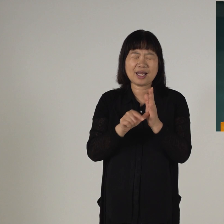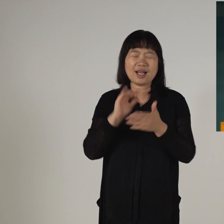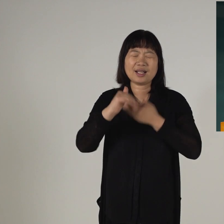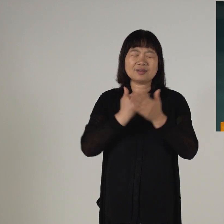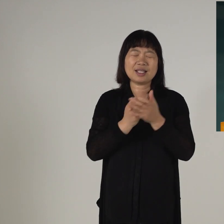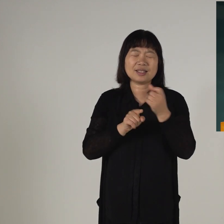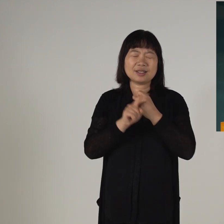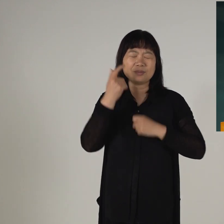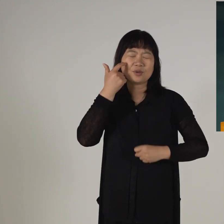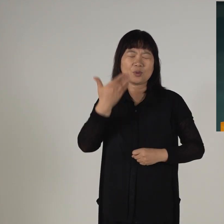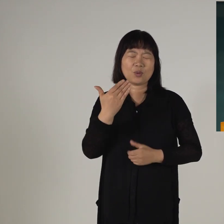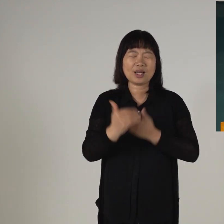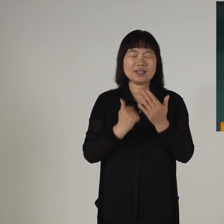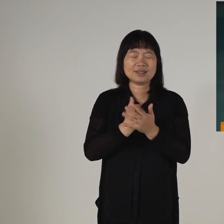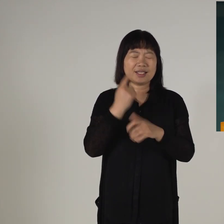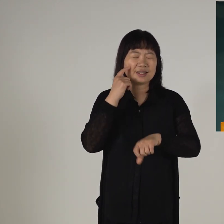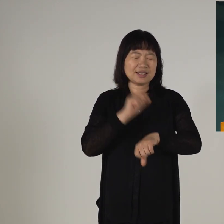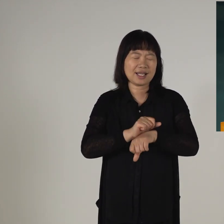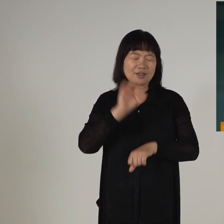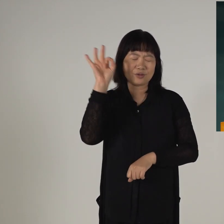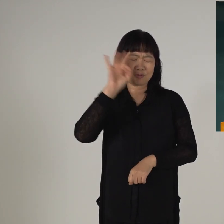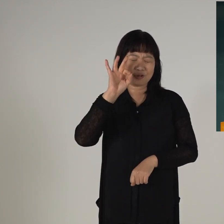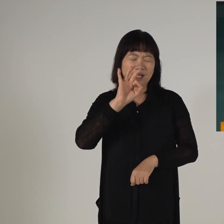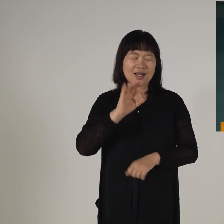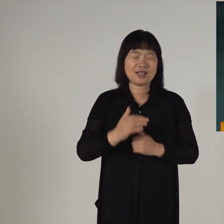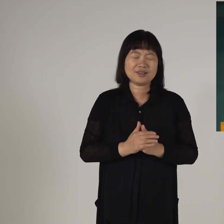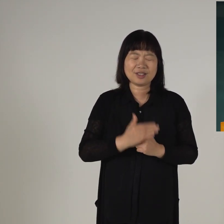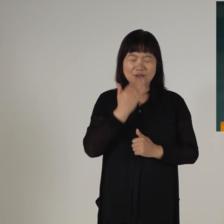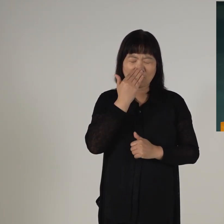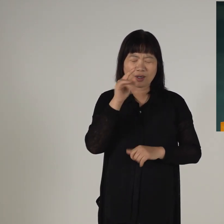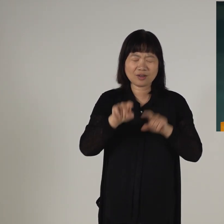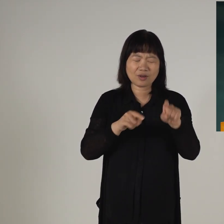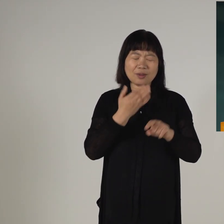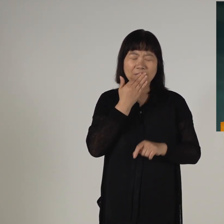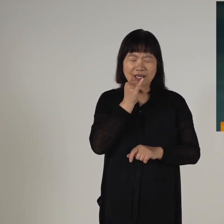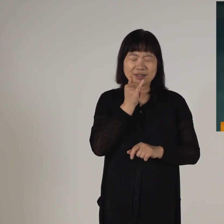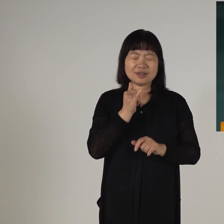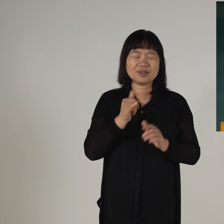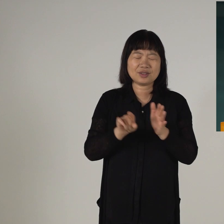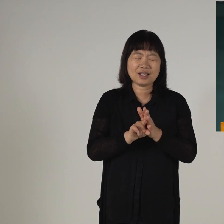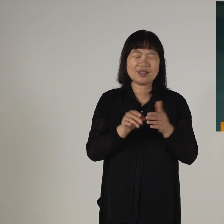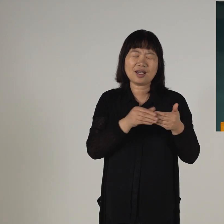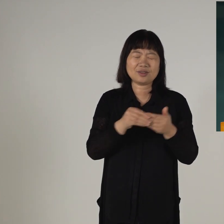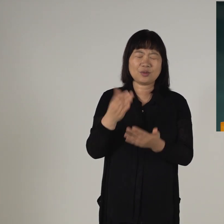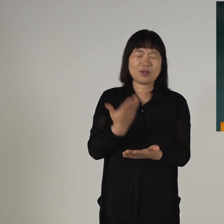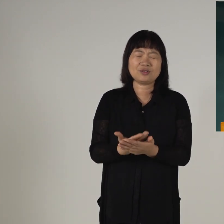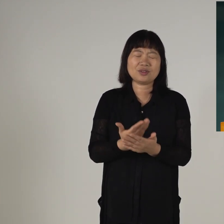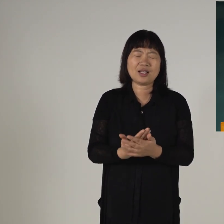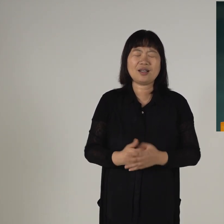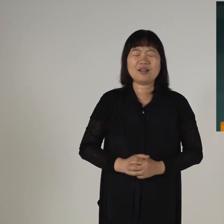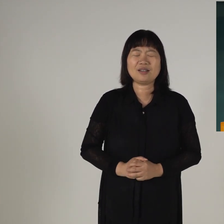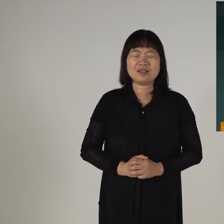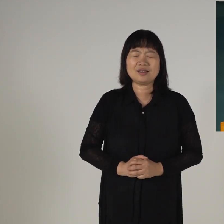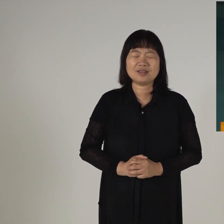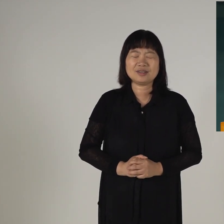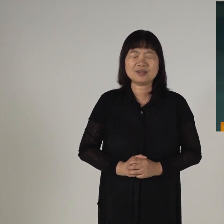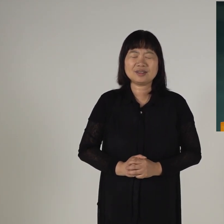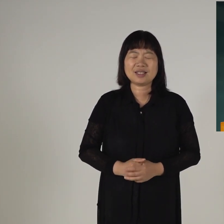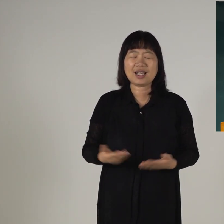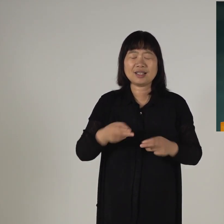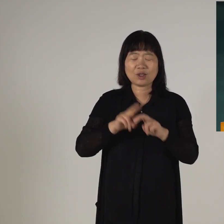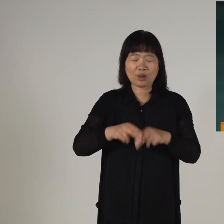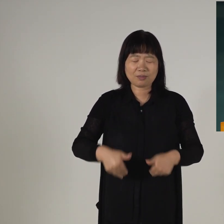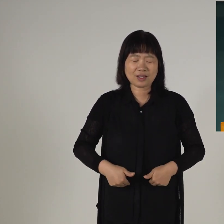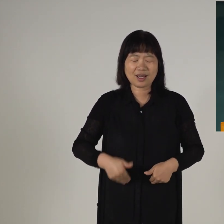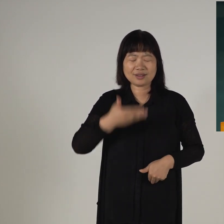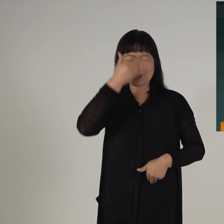뜻을 묻고 하나님의 지혜를 구하는 겸허한 걸음들이 되도록 이끌어 주시옵소서. 일터가